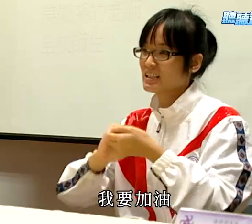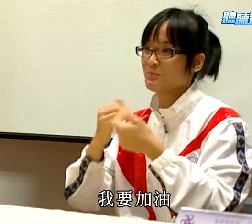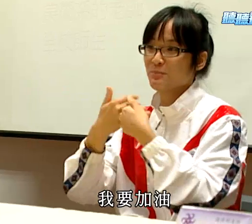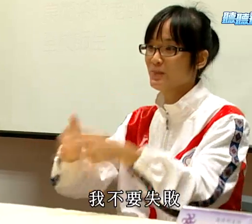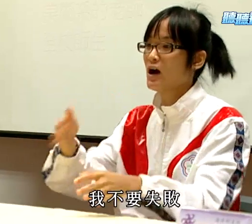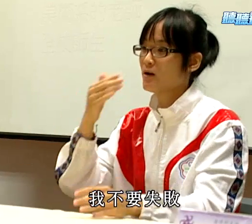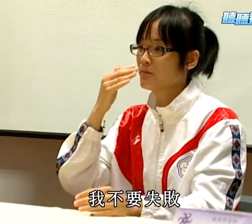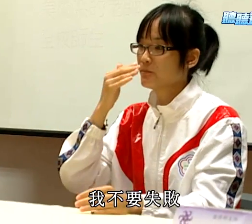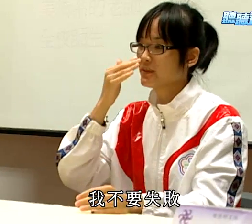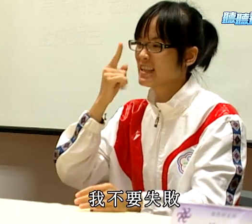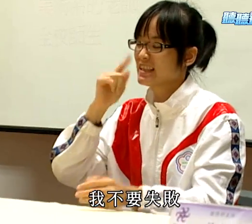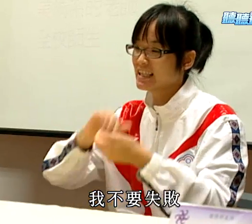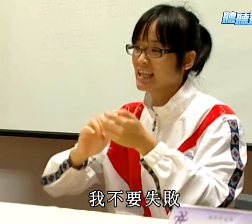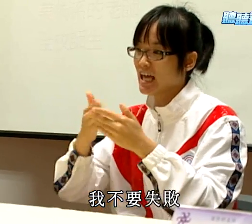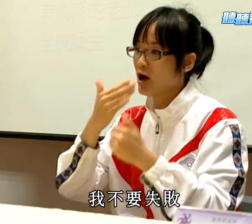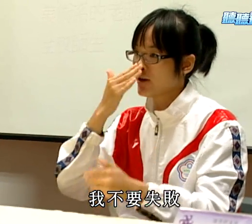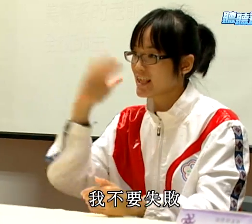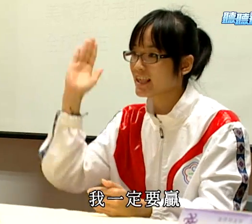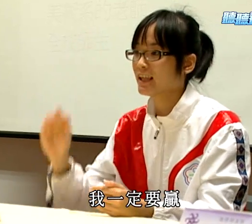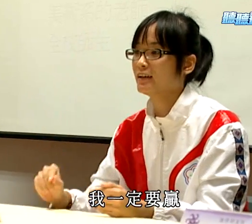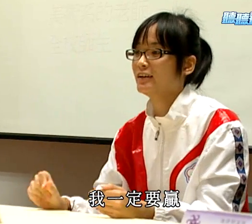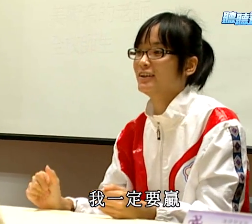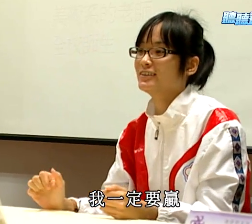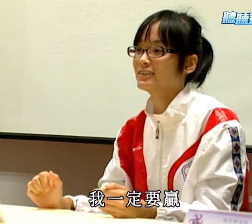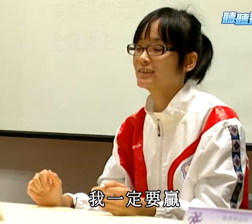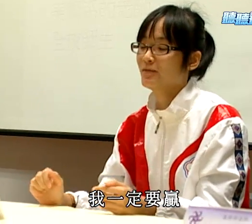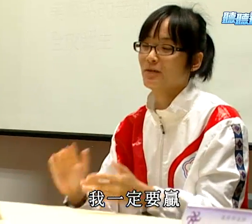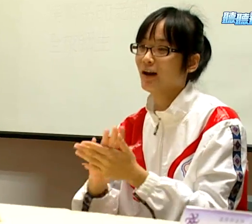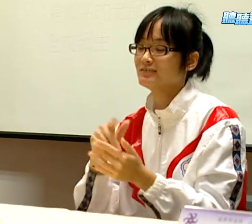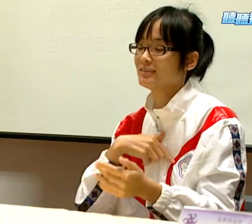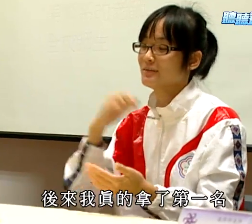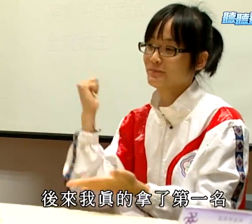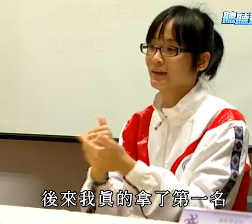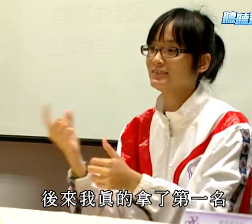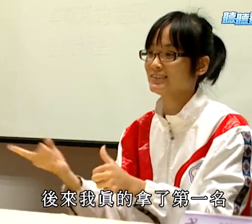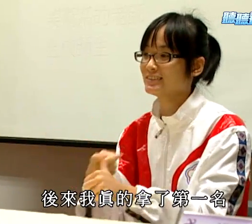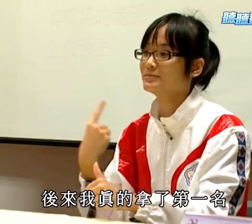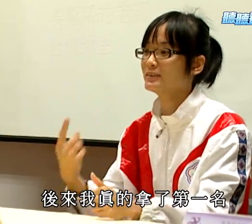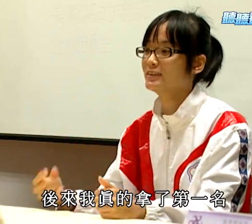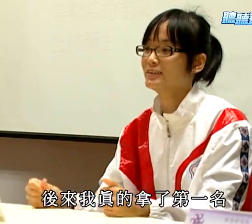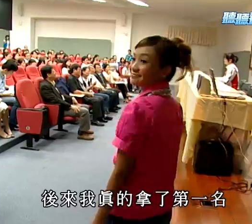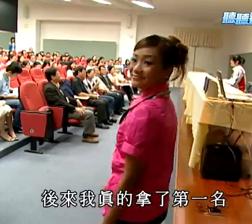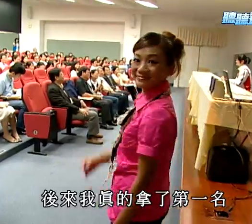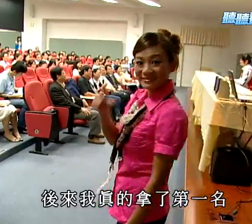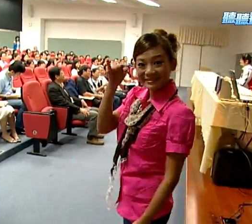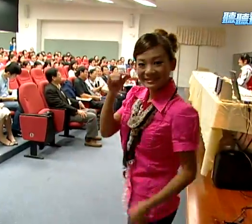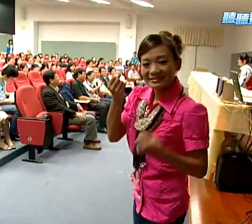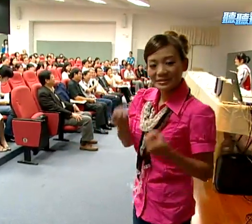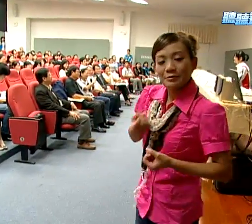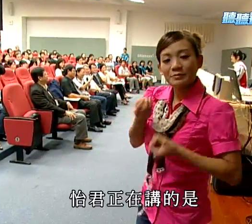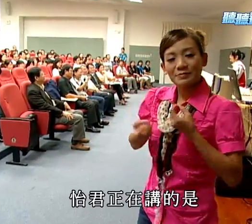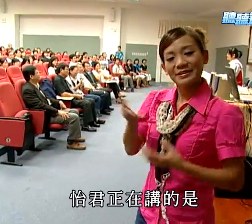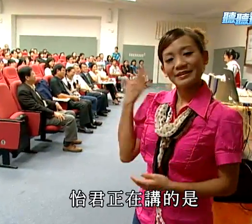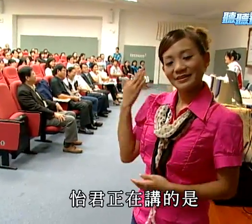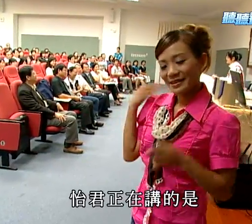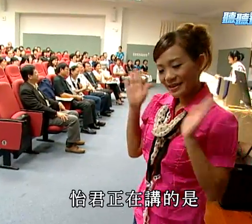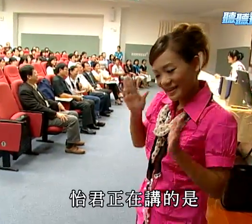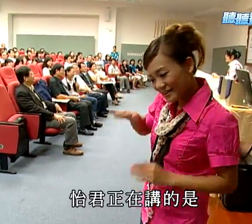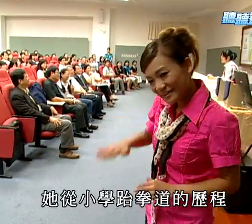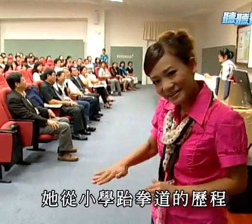不要失败，我一定要赢。后来我真的拿了第一名。 怡君正在讲的是他从